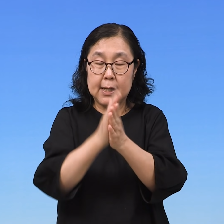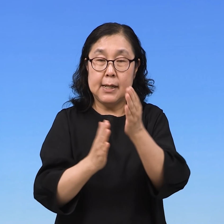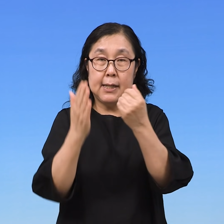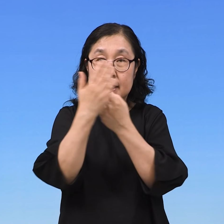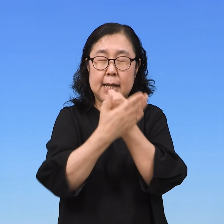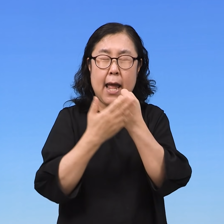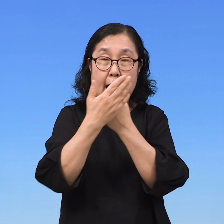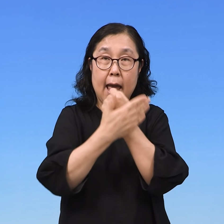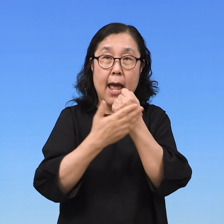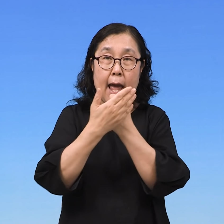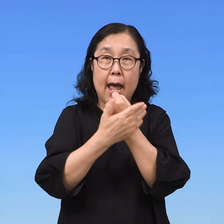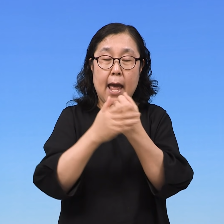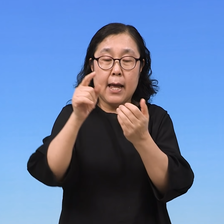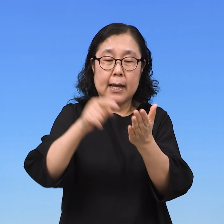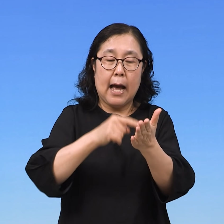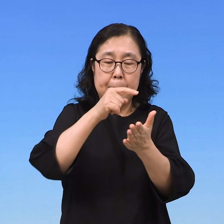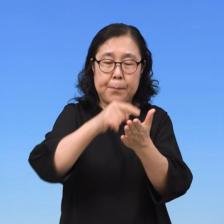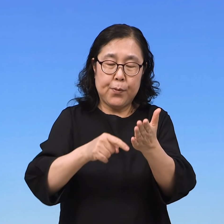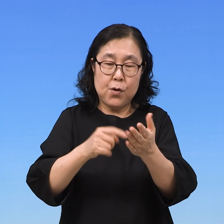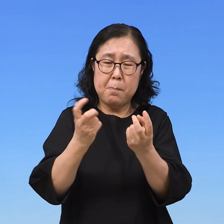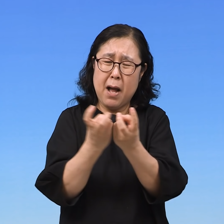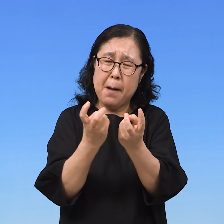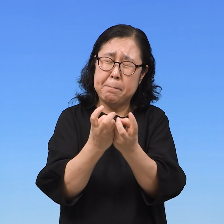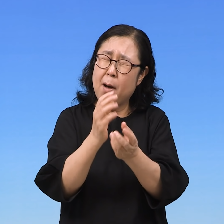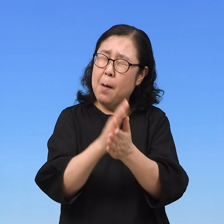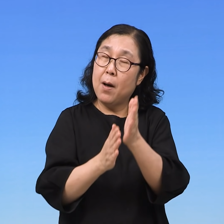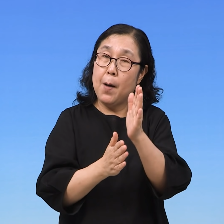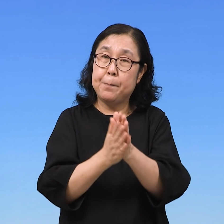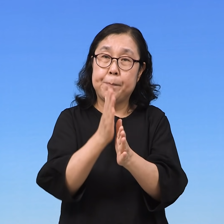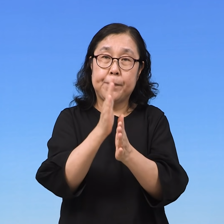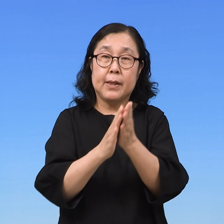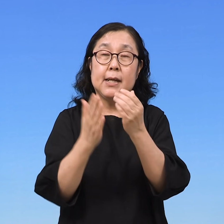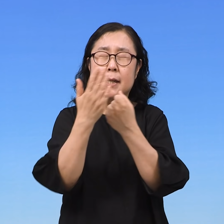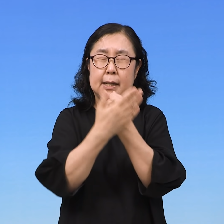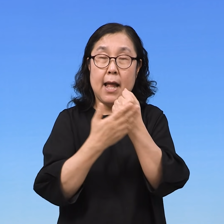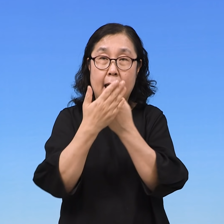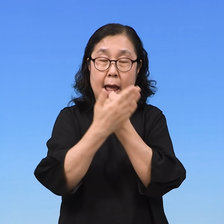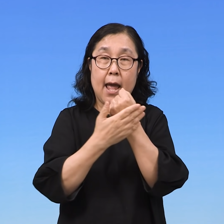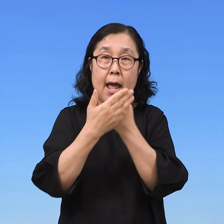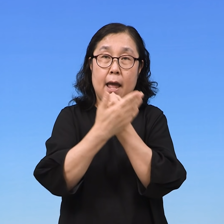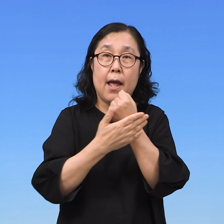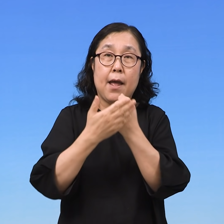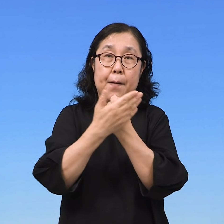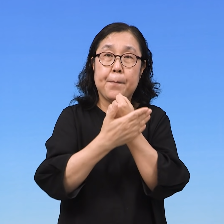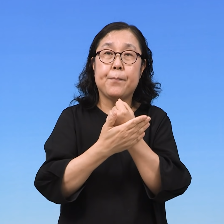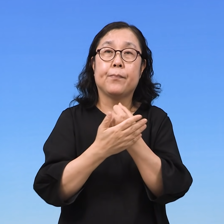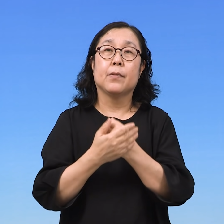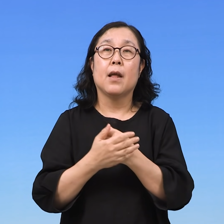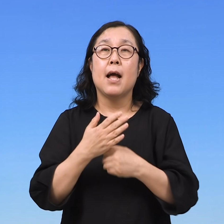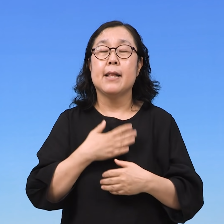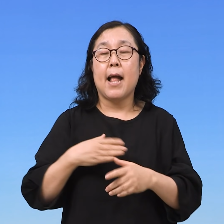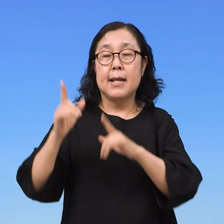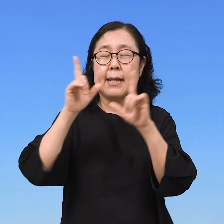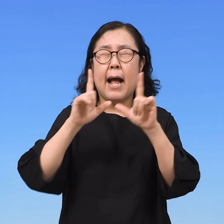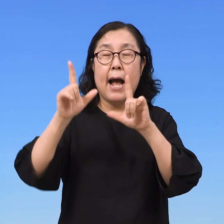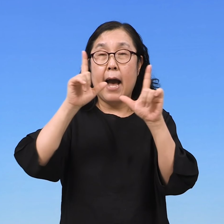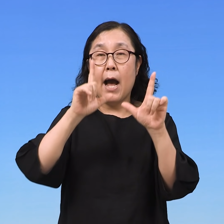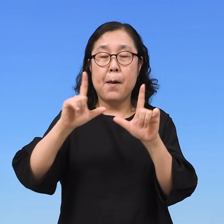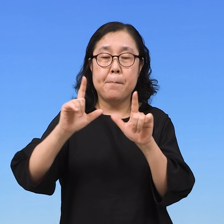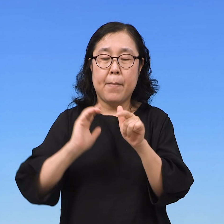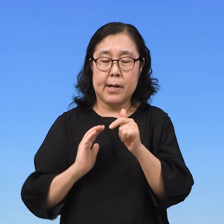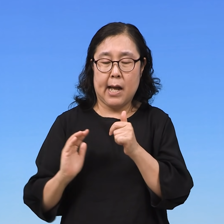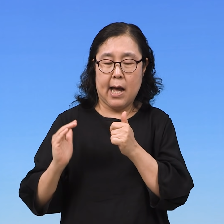한량없는 은혜, 갚을 길 없는 은혜,